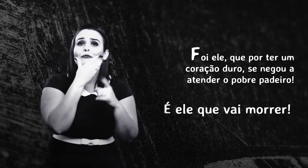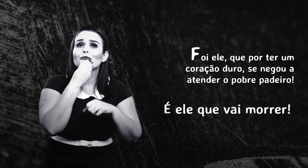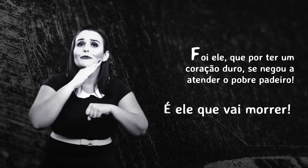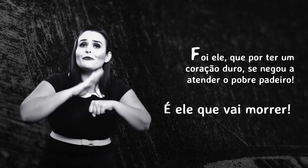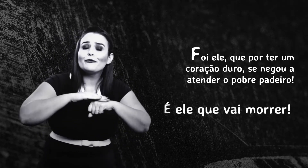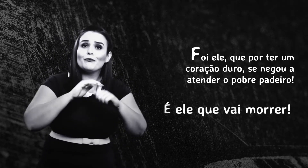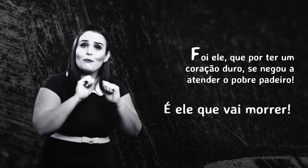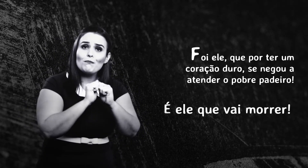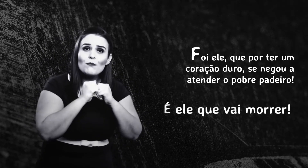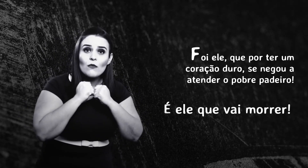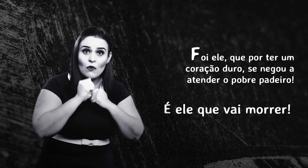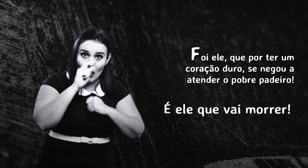morrer.